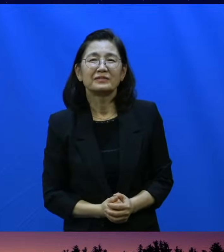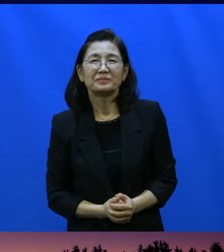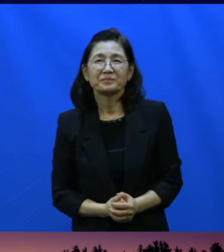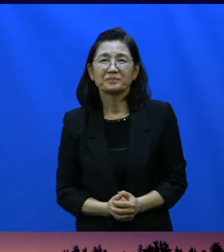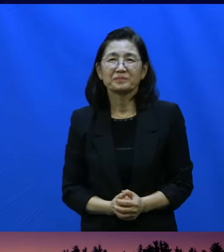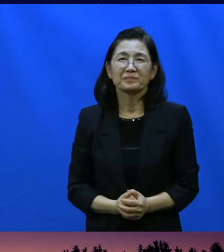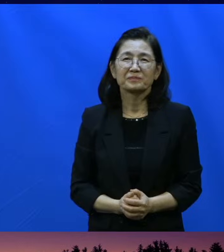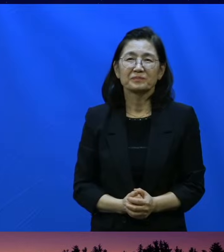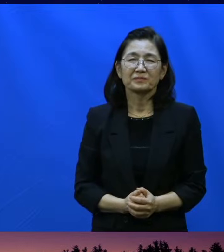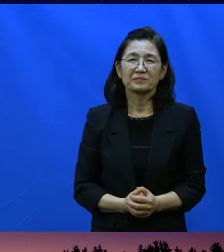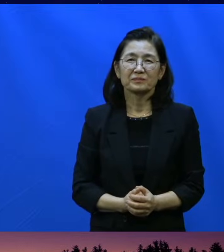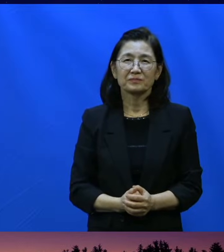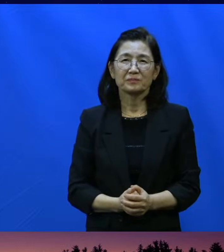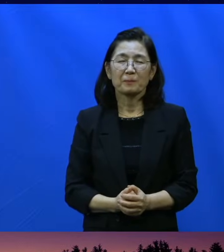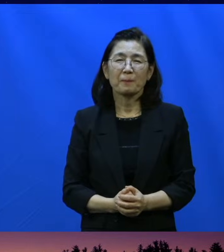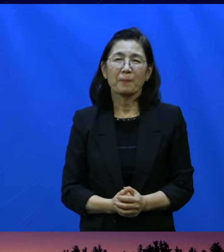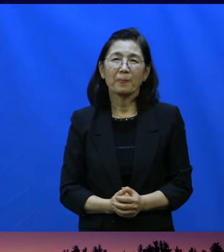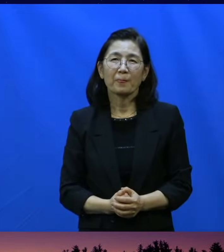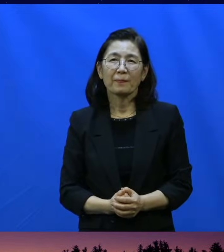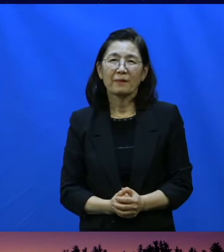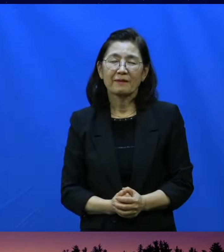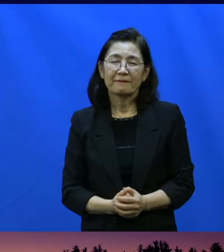이 영광을 허락해 주시는 거라.